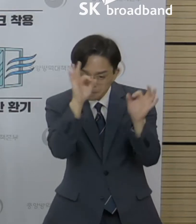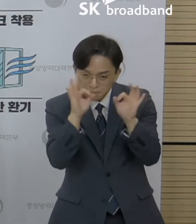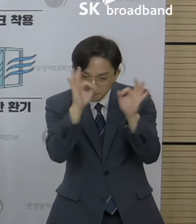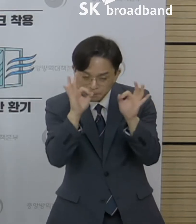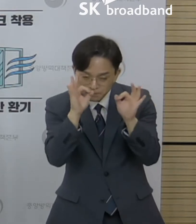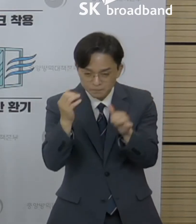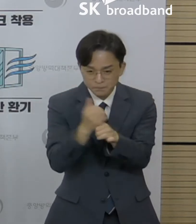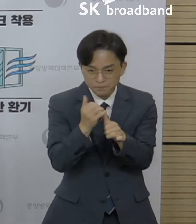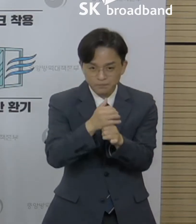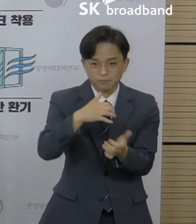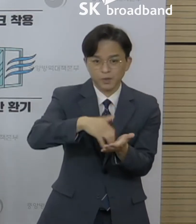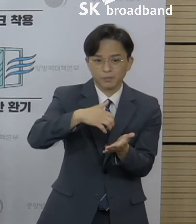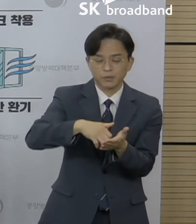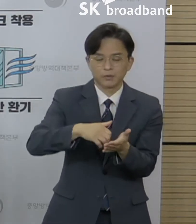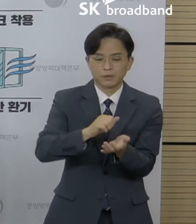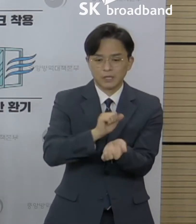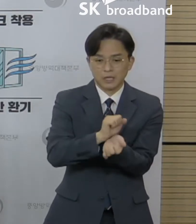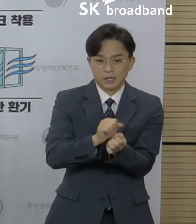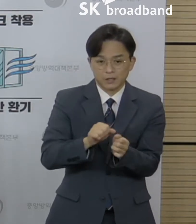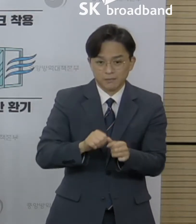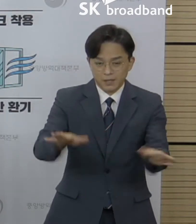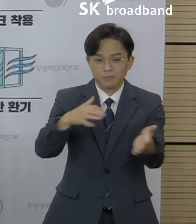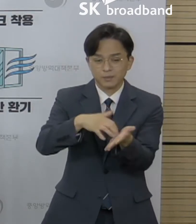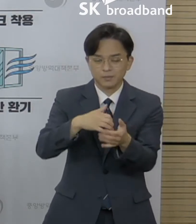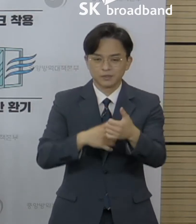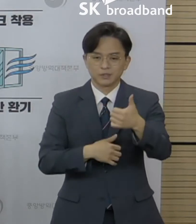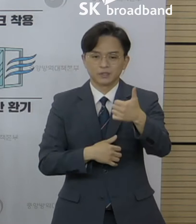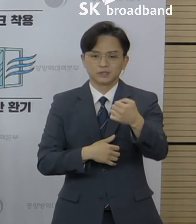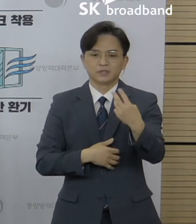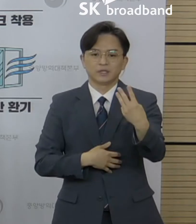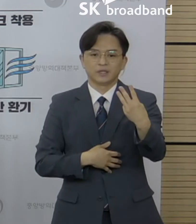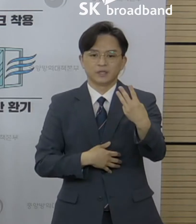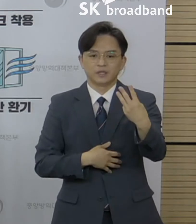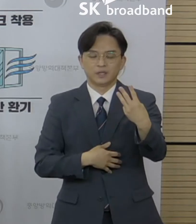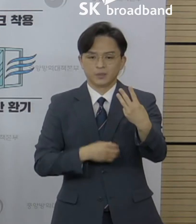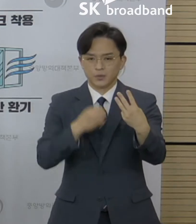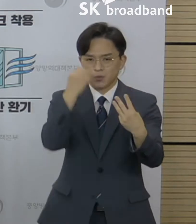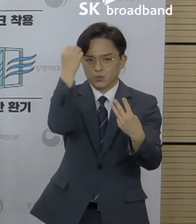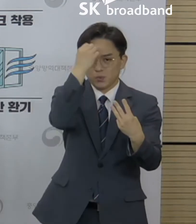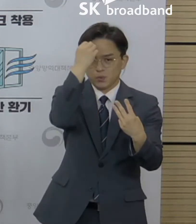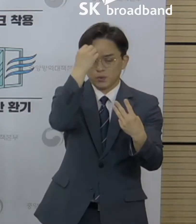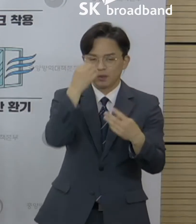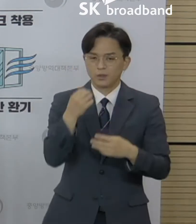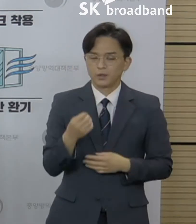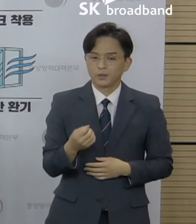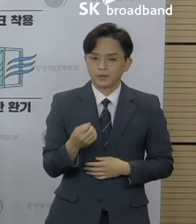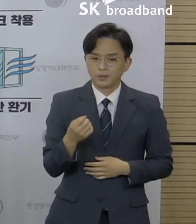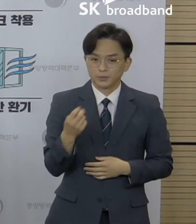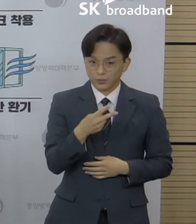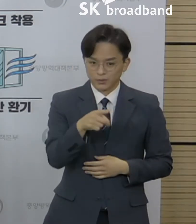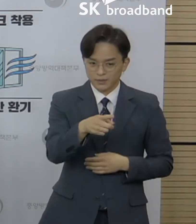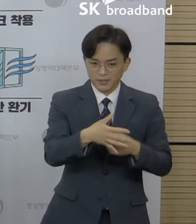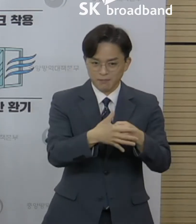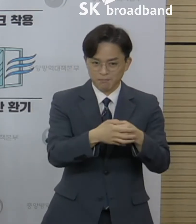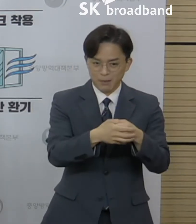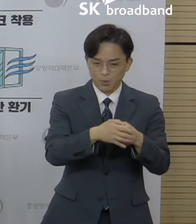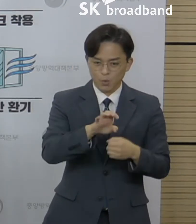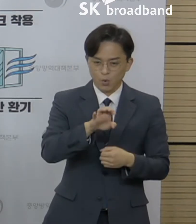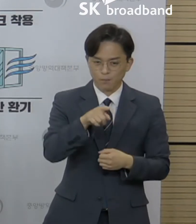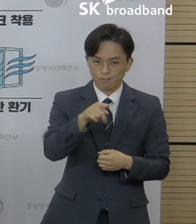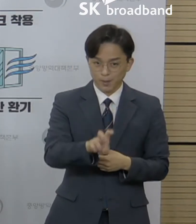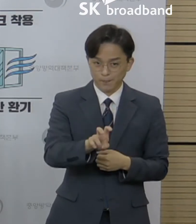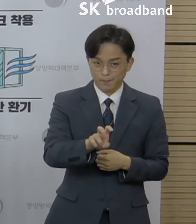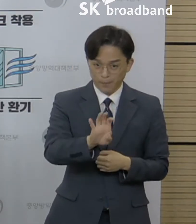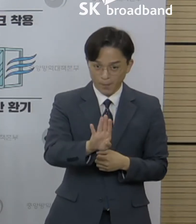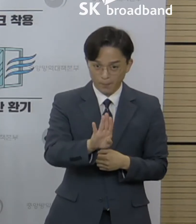총 53명이나 발견되었습니다. 더구나 이들 해당 시설은 밀집 환경에